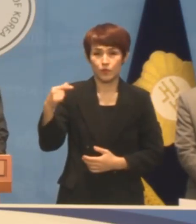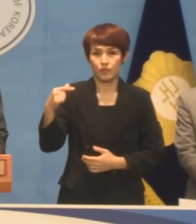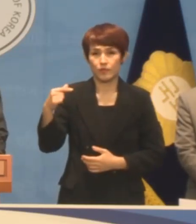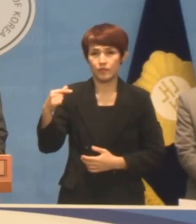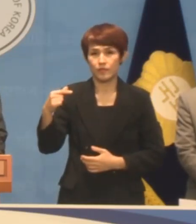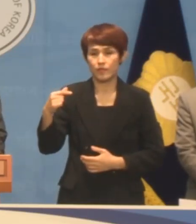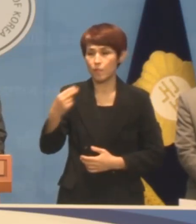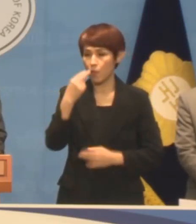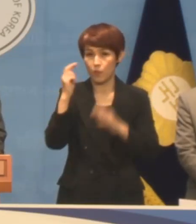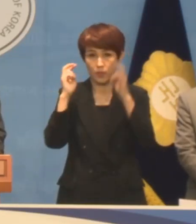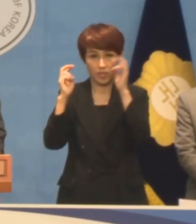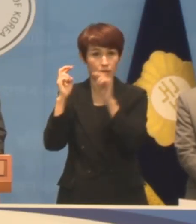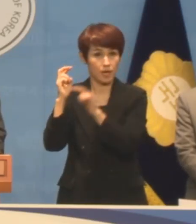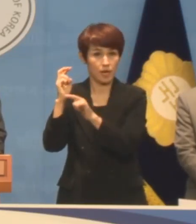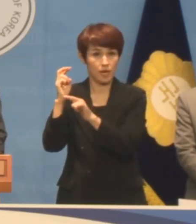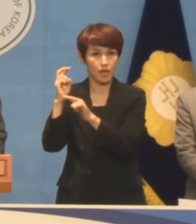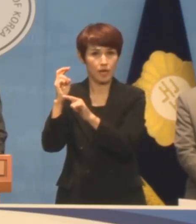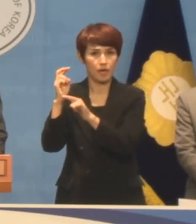MG손해보험이라는 회사는